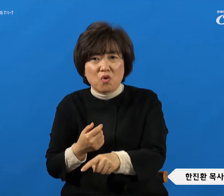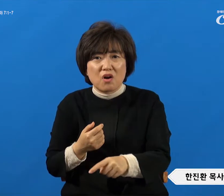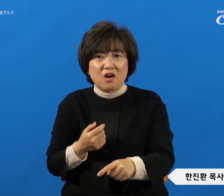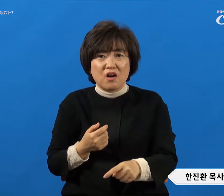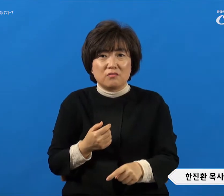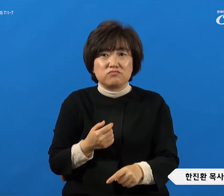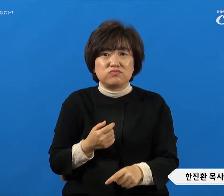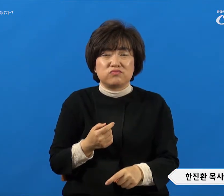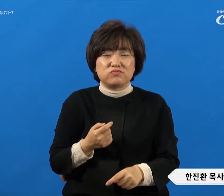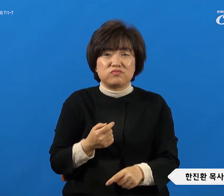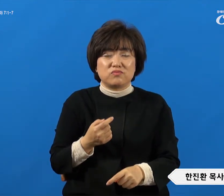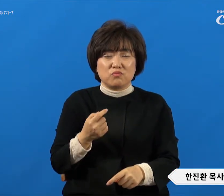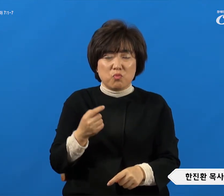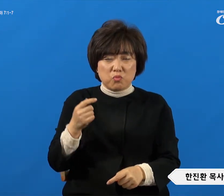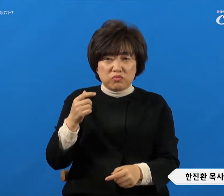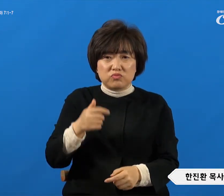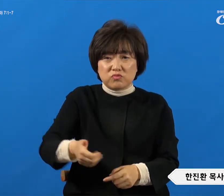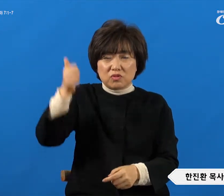합니다.